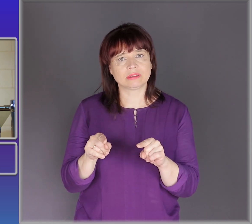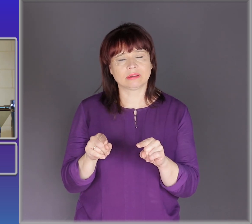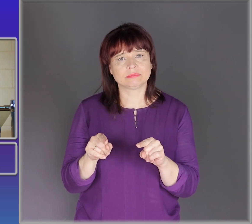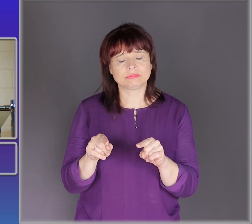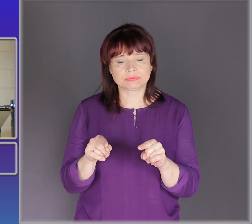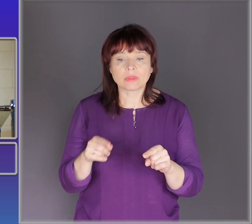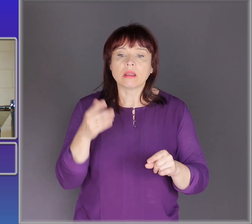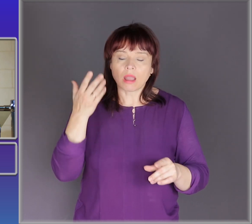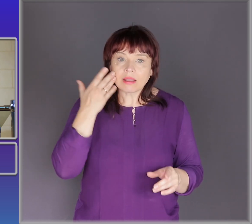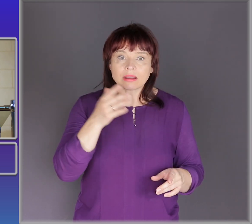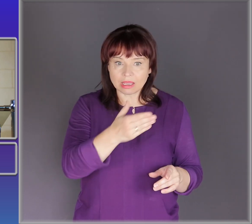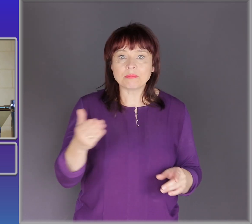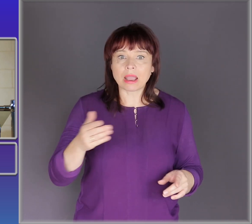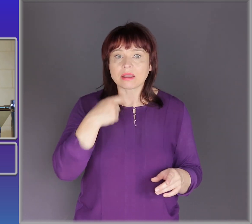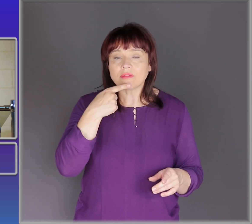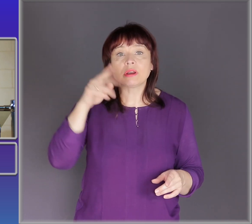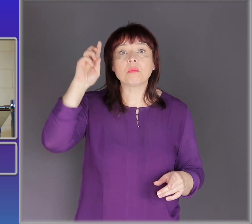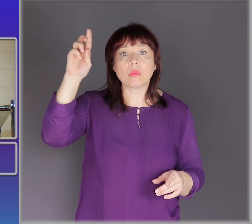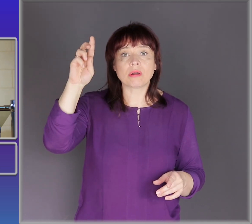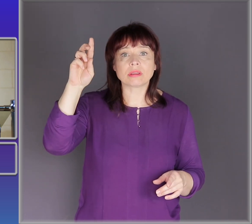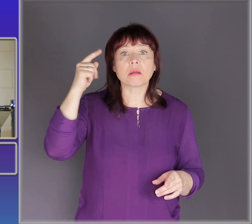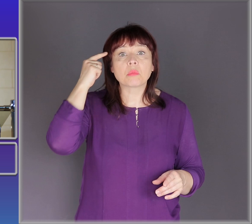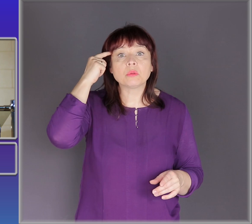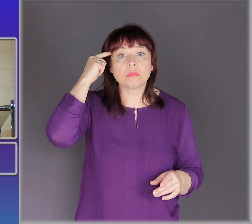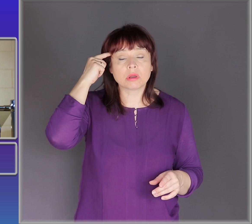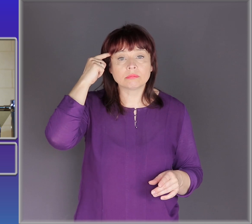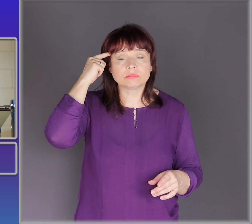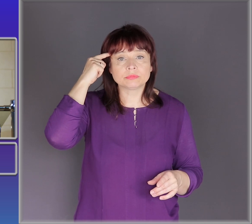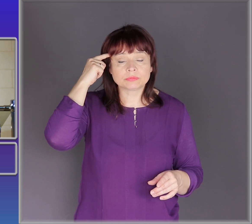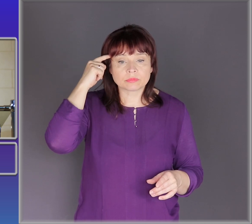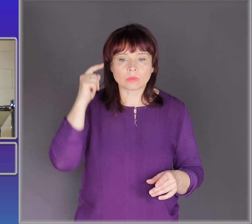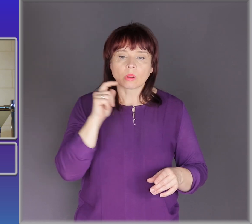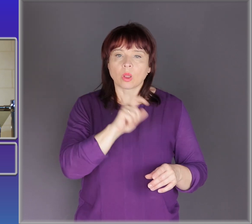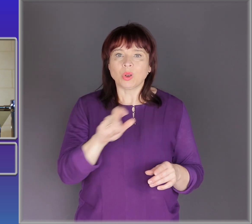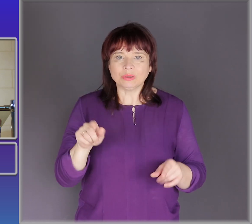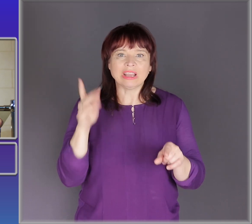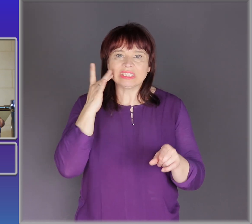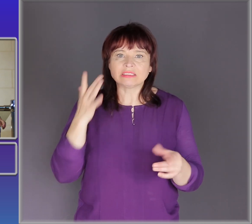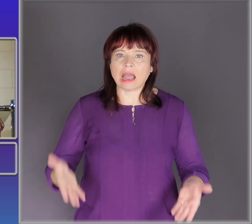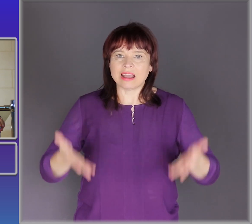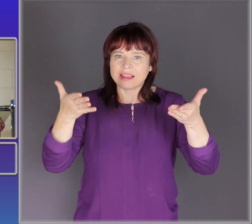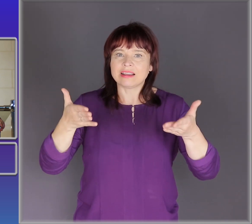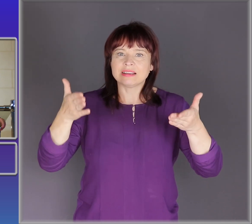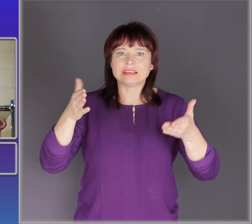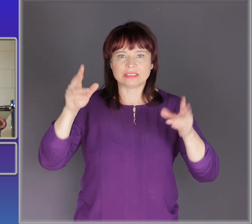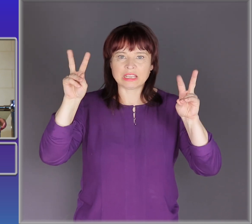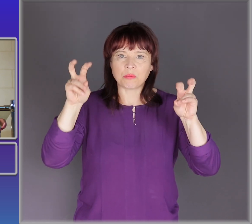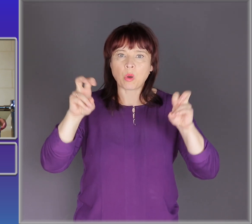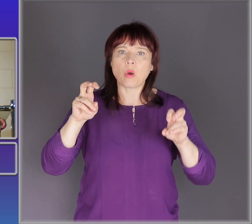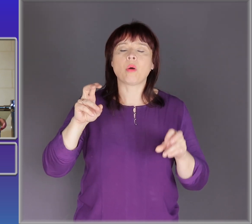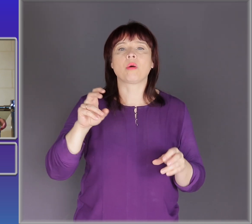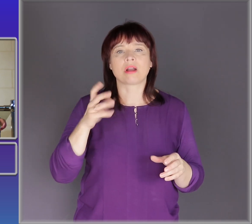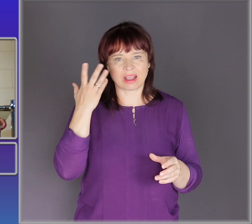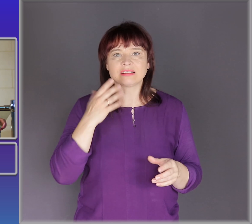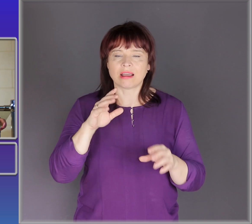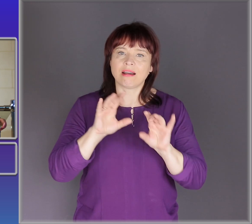и знаете ли когда мы говорим о боге я думаю тоже вот о чем люди поднимают эту тему когда мы говорим о больших